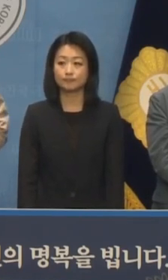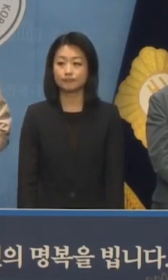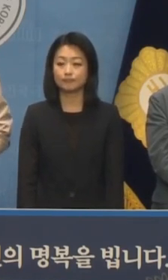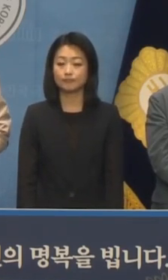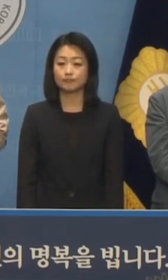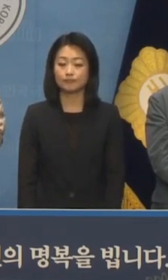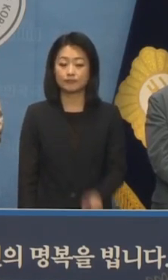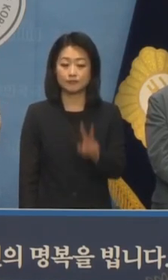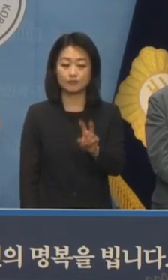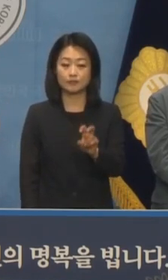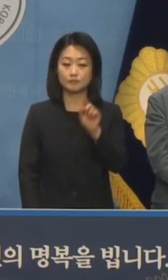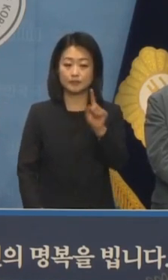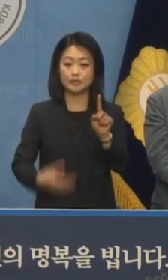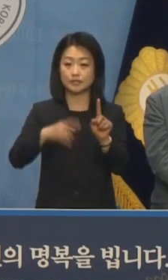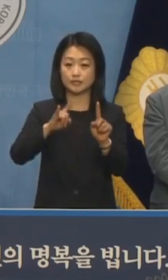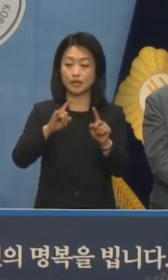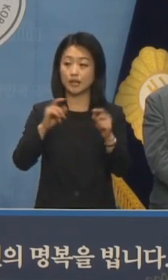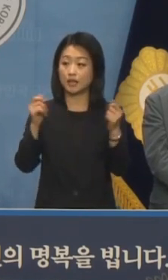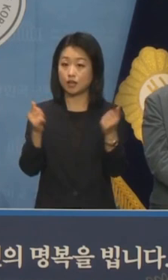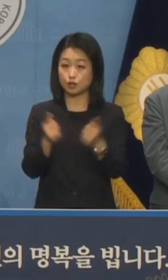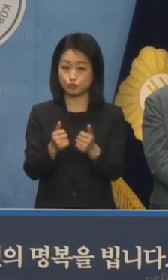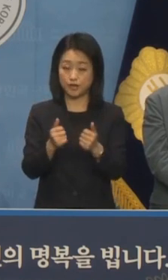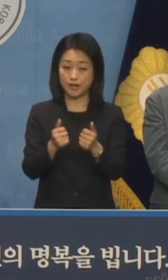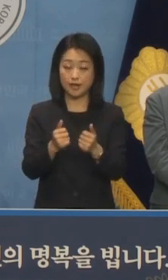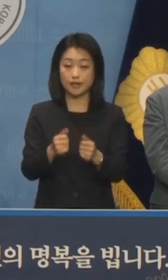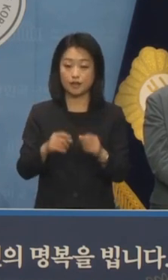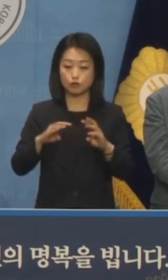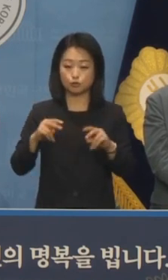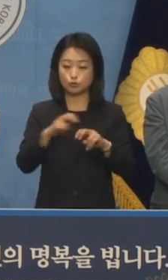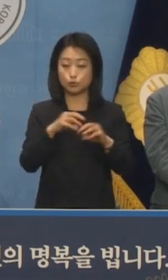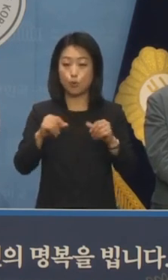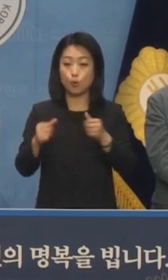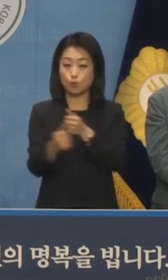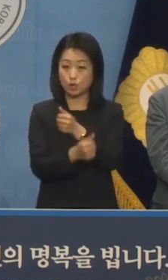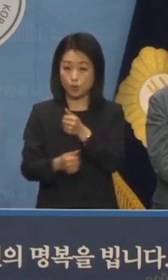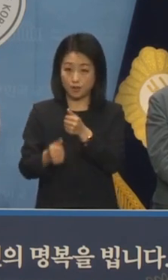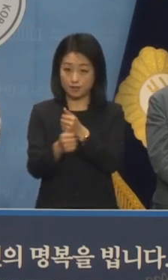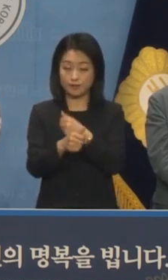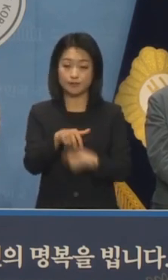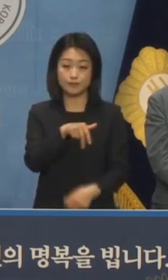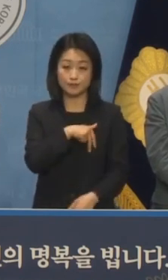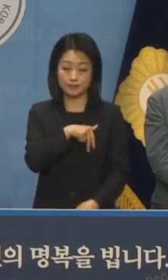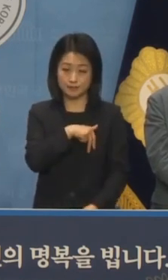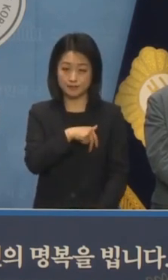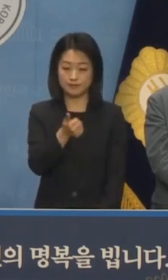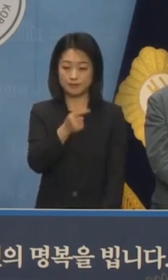네, 21대 후반기 국토위 위원 경기도 고양시 국회의원 한준호입니다.